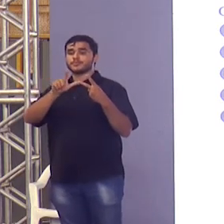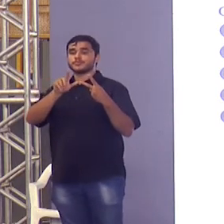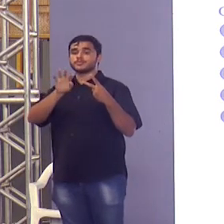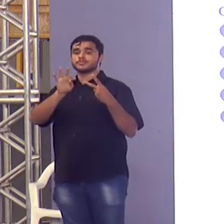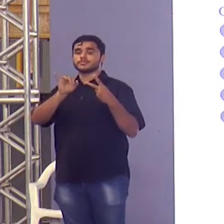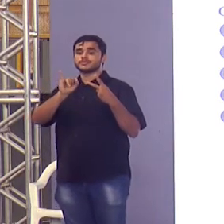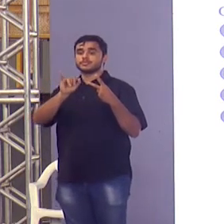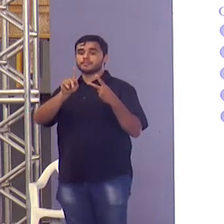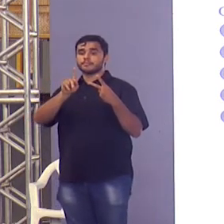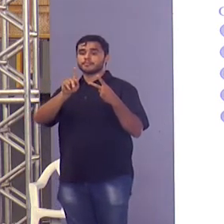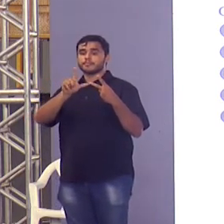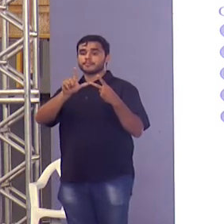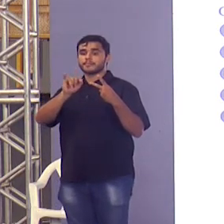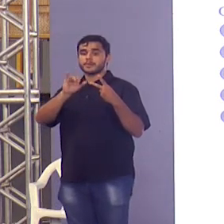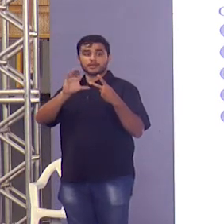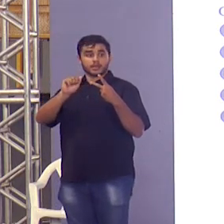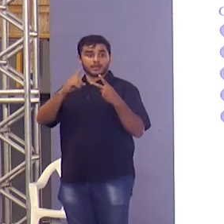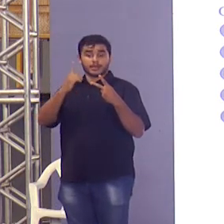e o resultado é o produto.